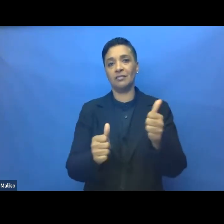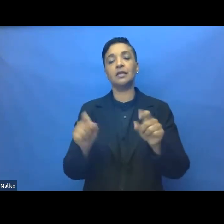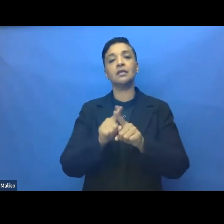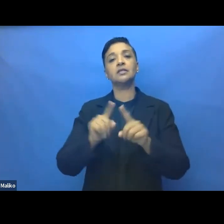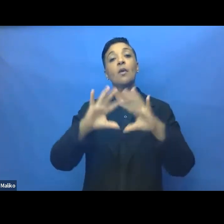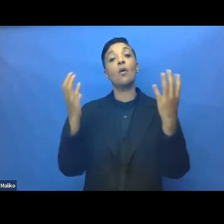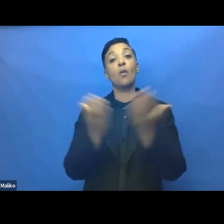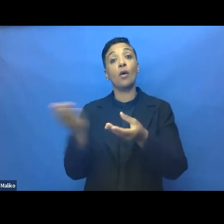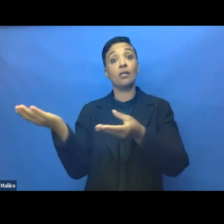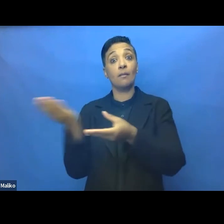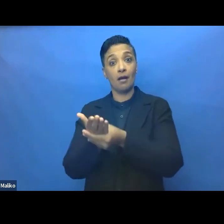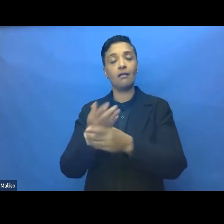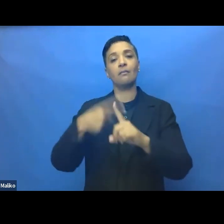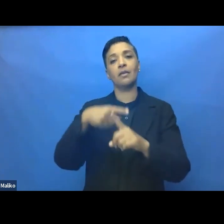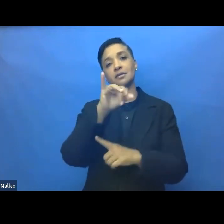sur